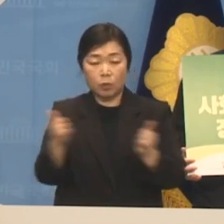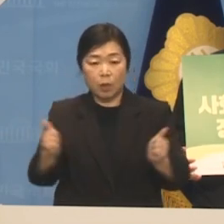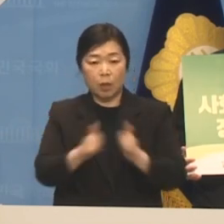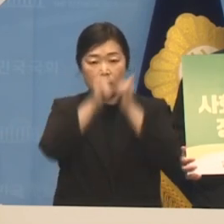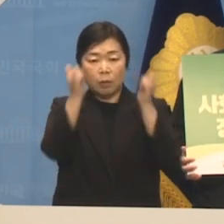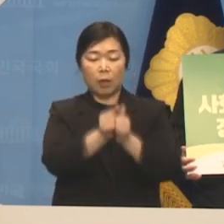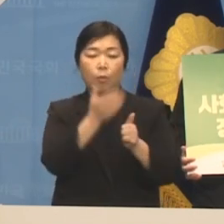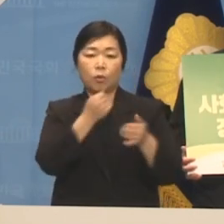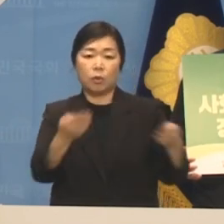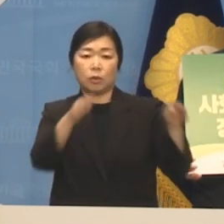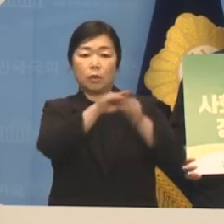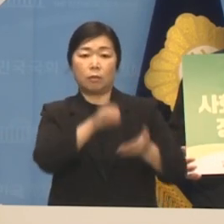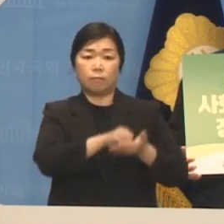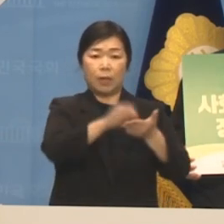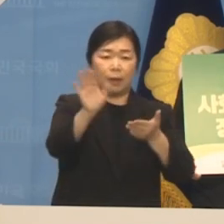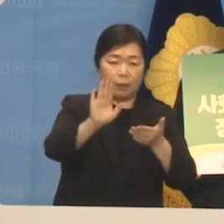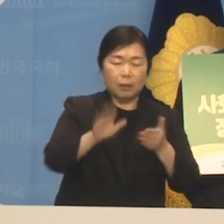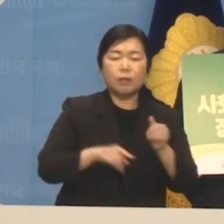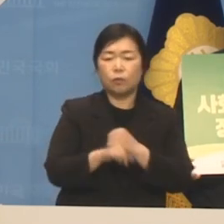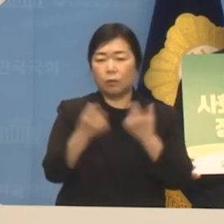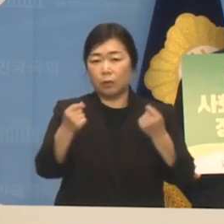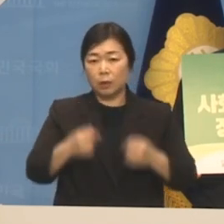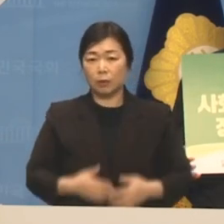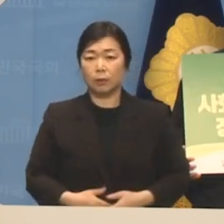취업을 기피하는 가장 큰 이유입니다.